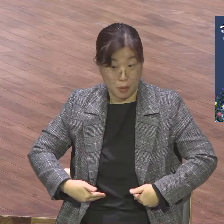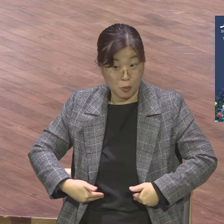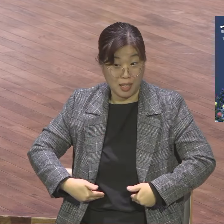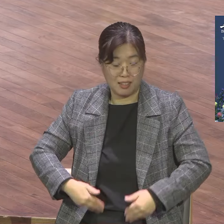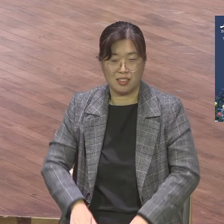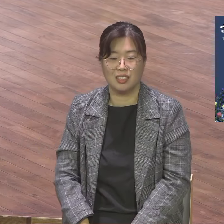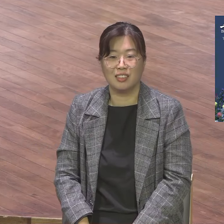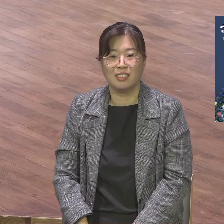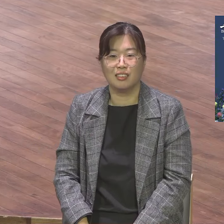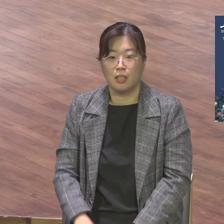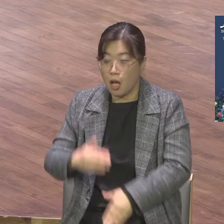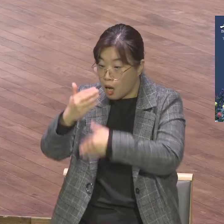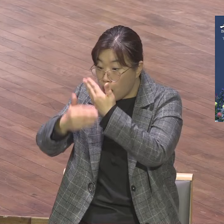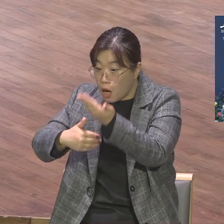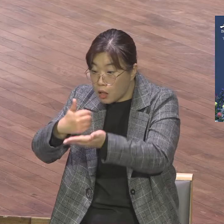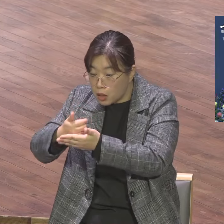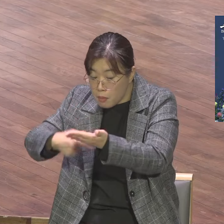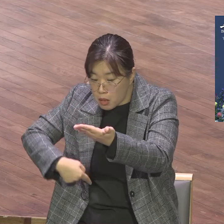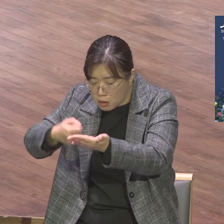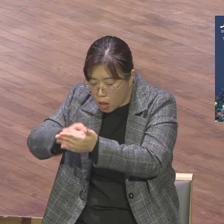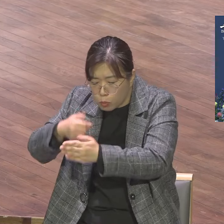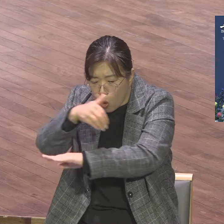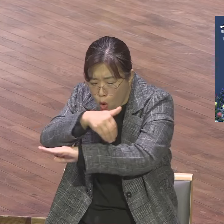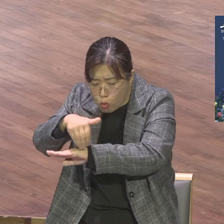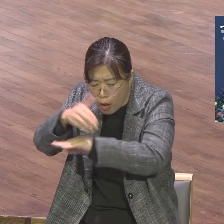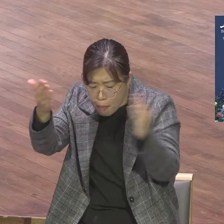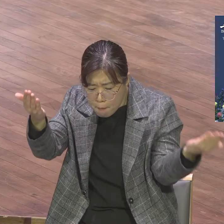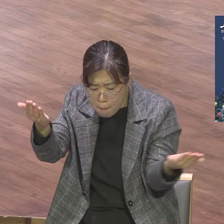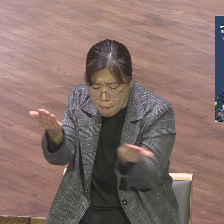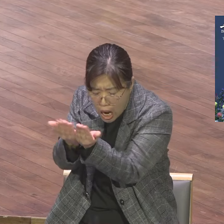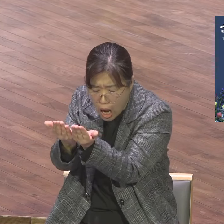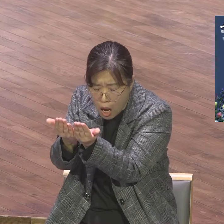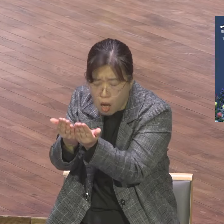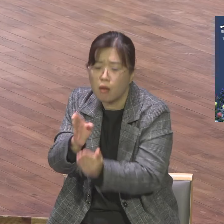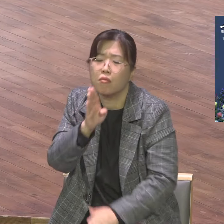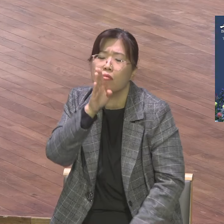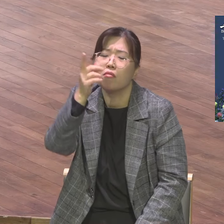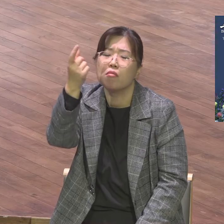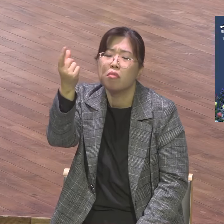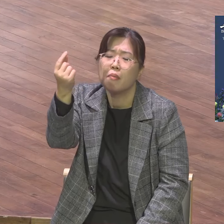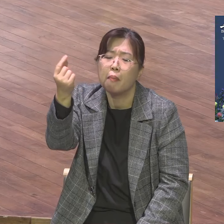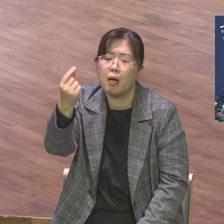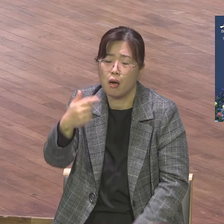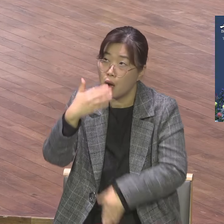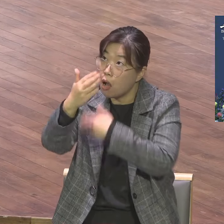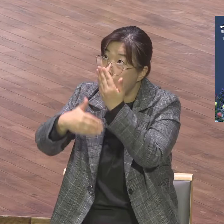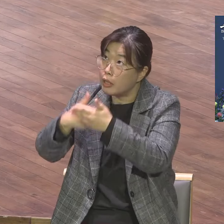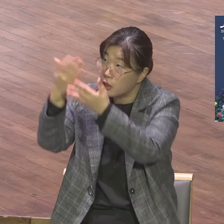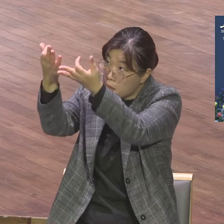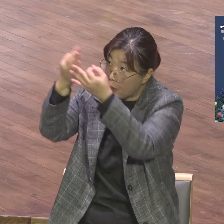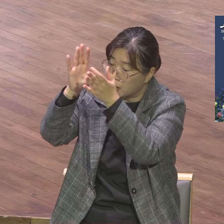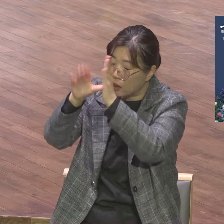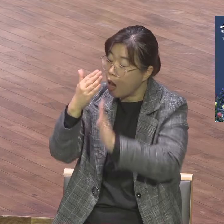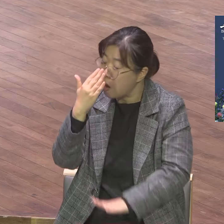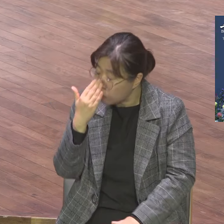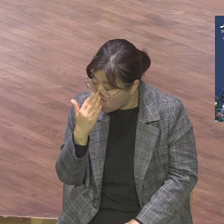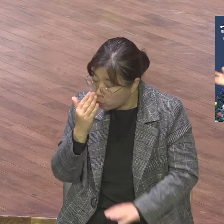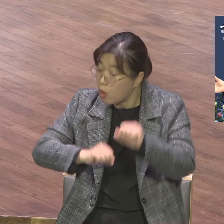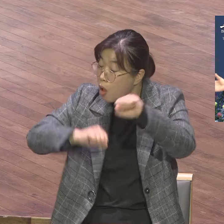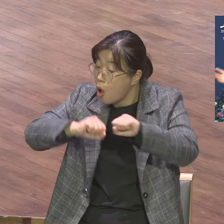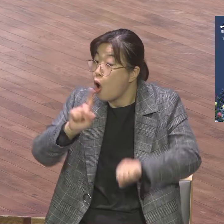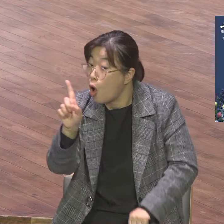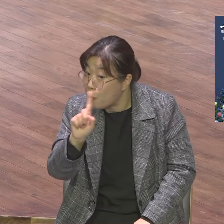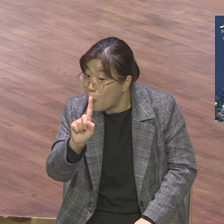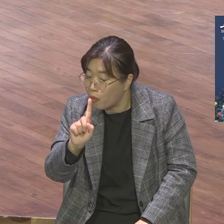하나님의 작정에 합당한 삶을 사는 것이고 하나님 앞에다 최고 겸손한 삶이에요. 하나님을